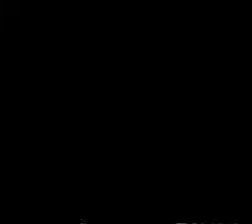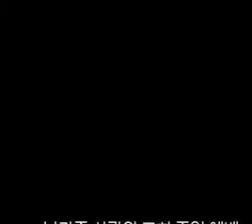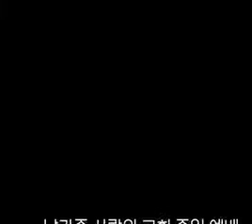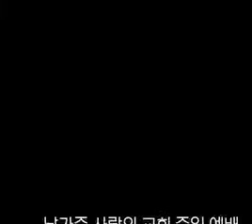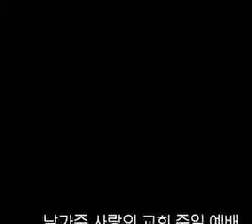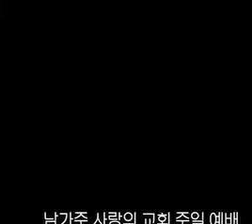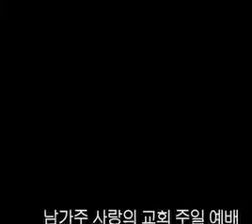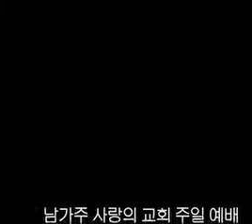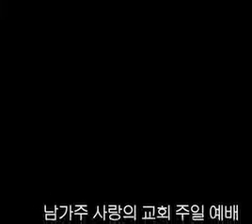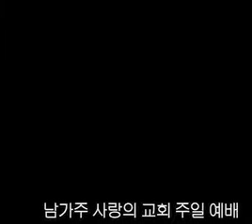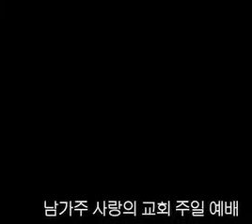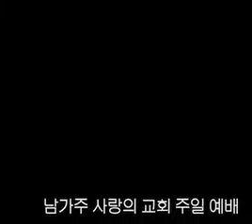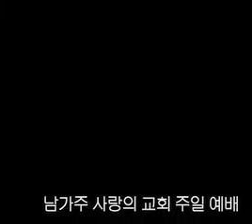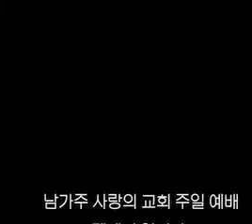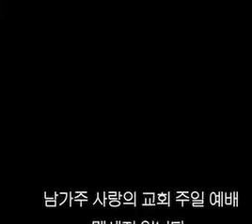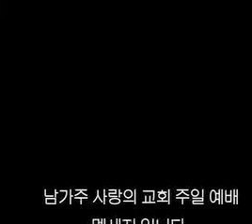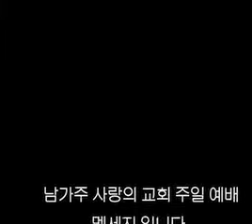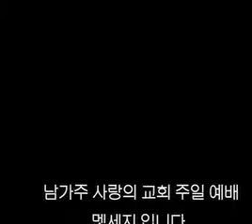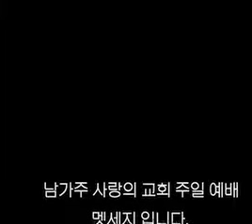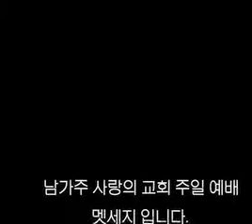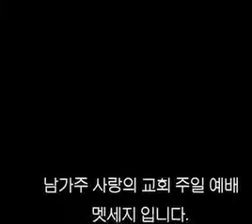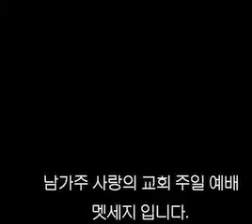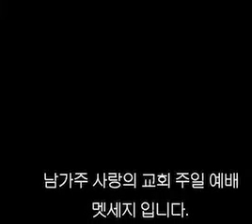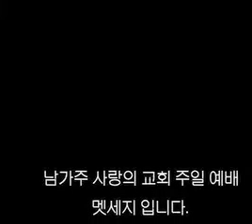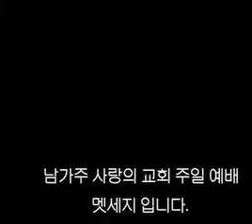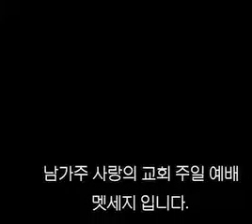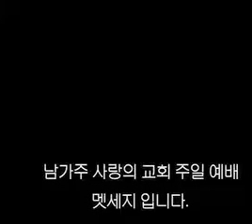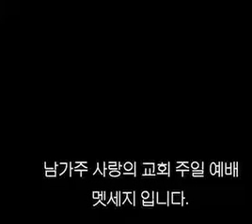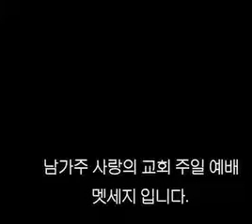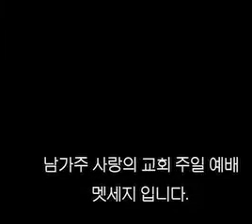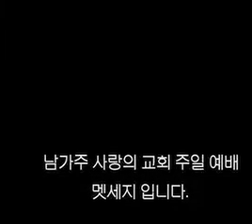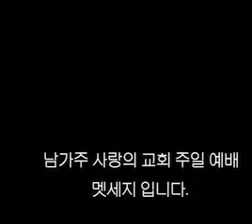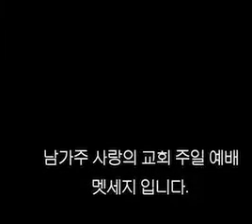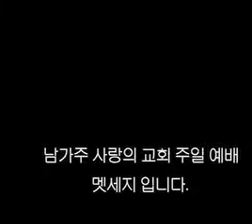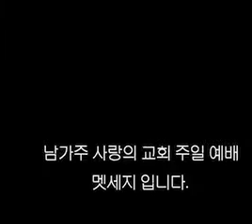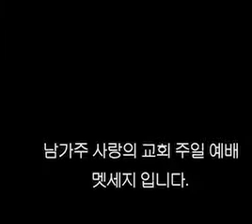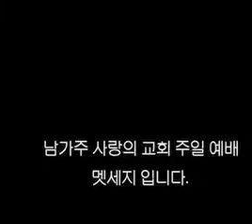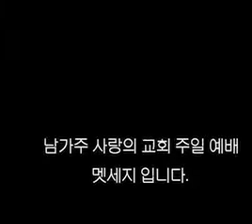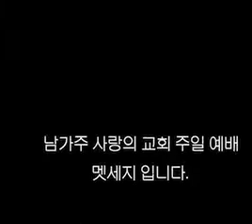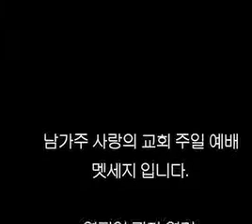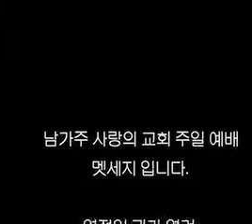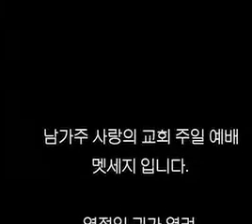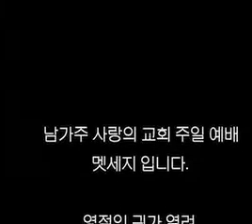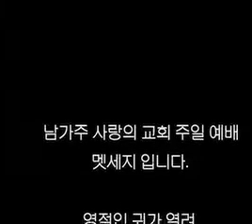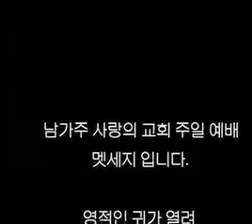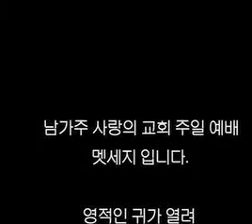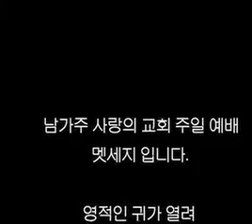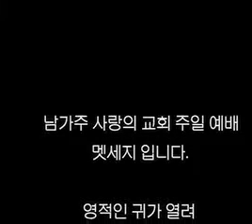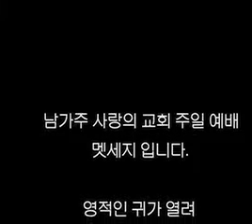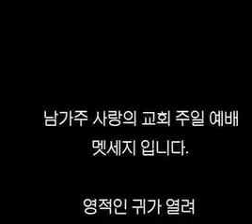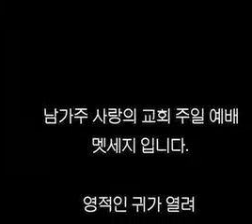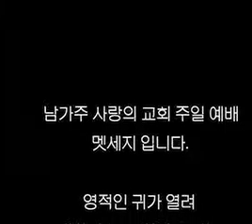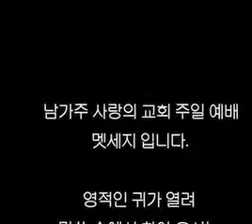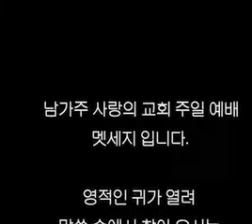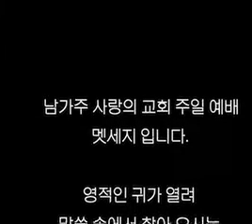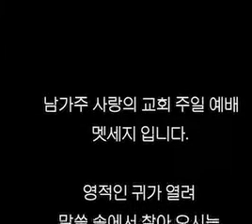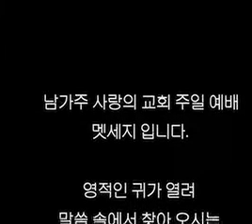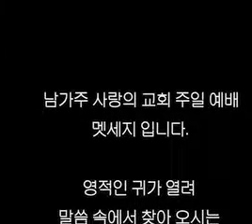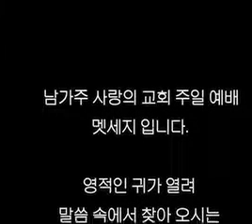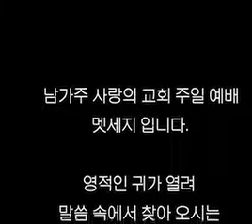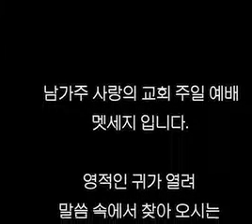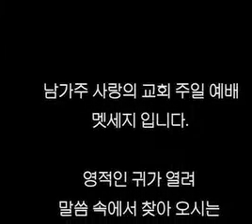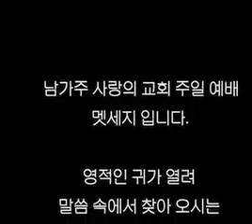남가주 사랑의 교회 주일 예배 메시지입니다. 영적인 귀가 열려 말씀